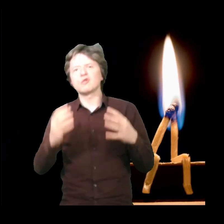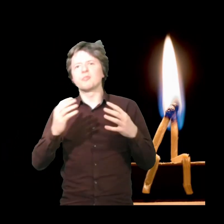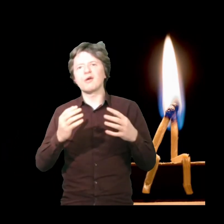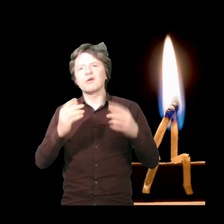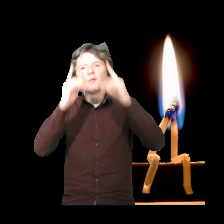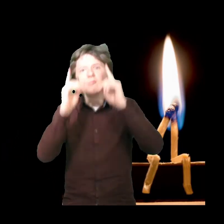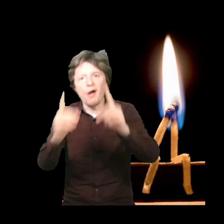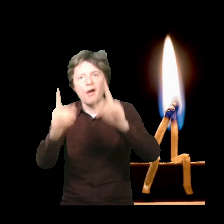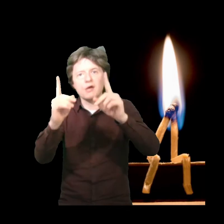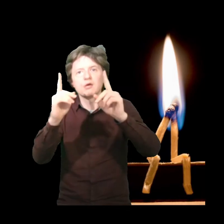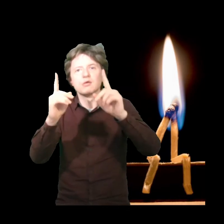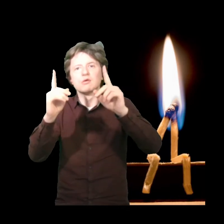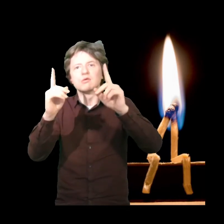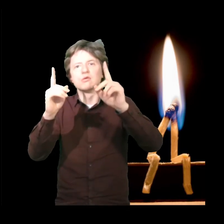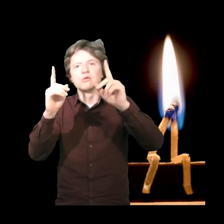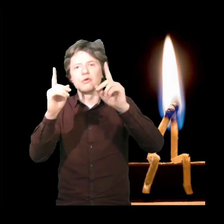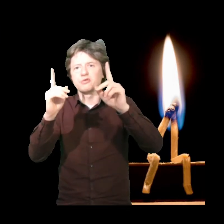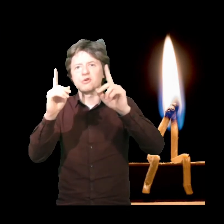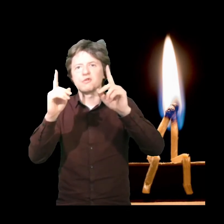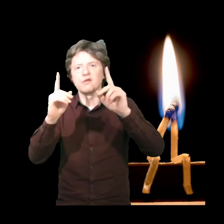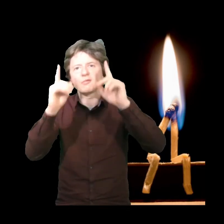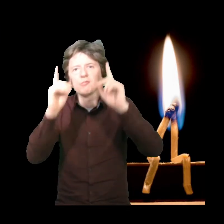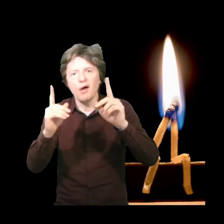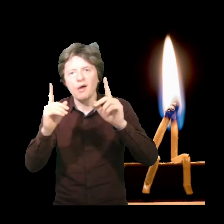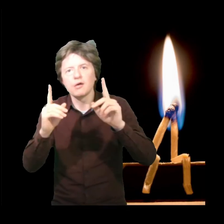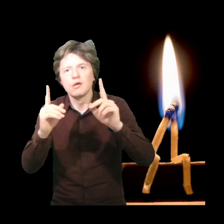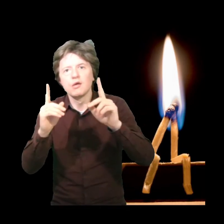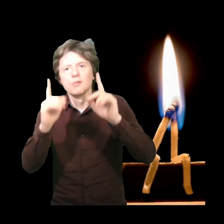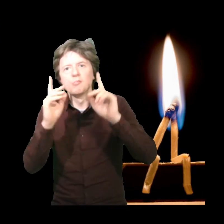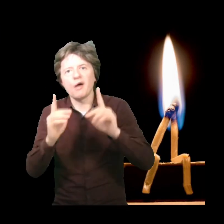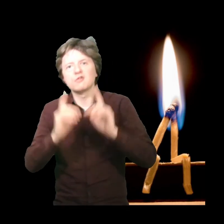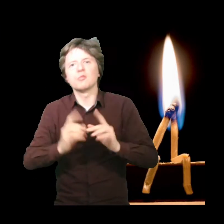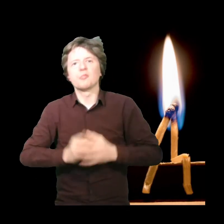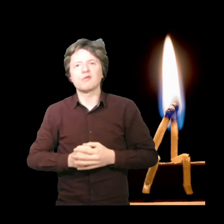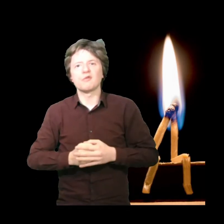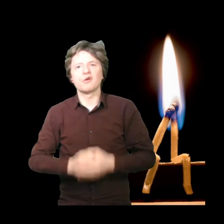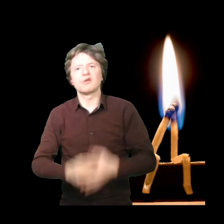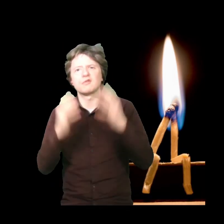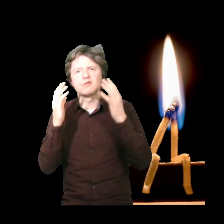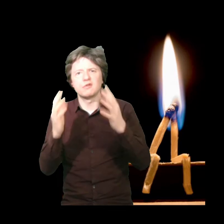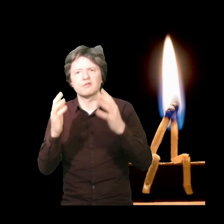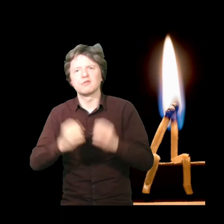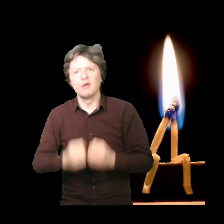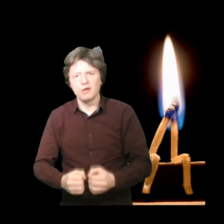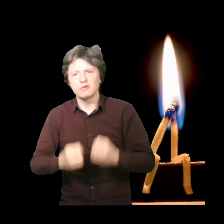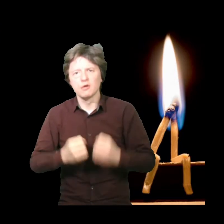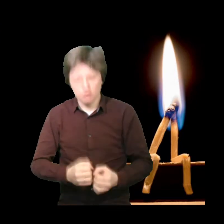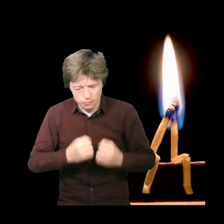plek, maar, of zonder het eentje, maar... Maak die op een plek waarvan je denkt, yes, de lente komt